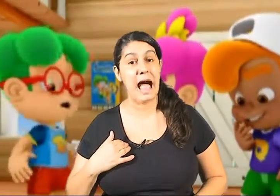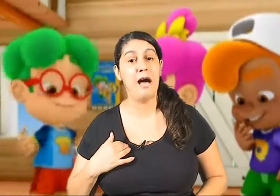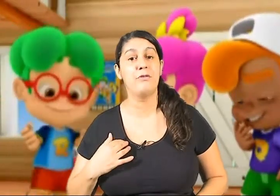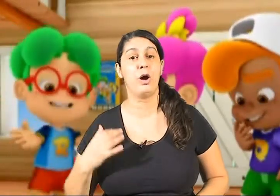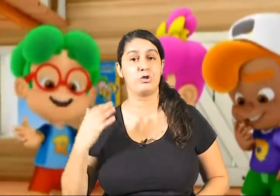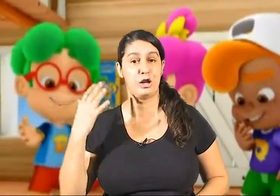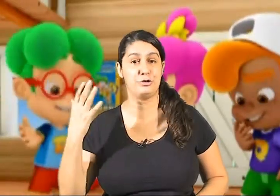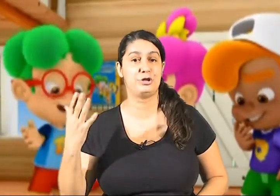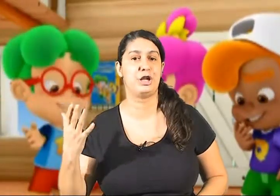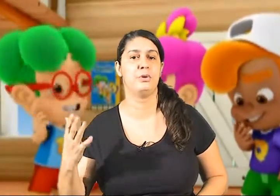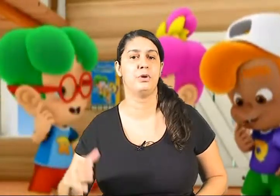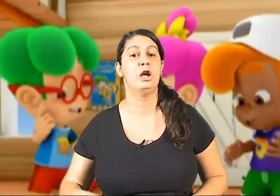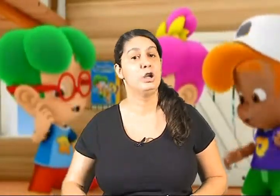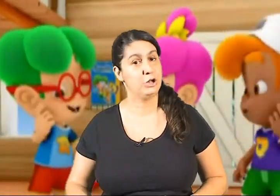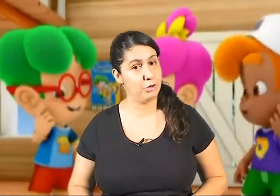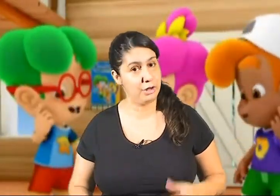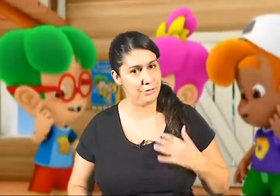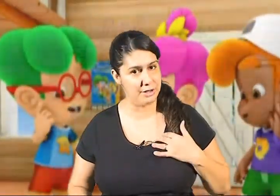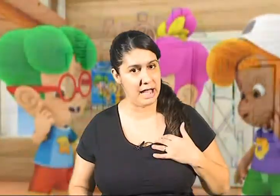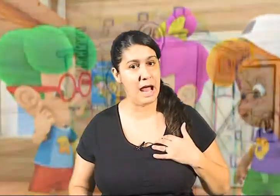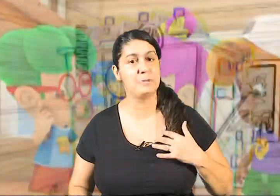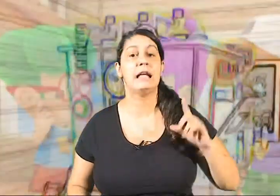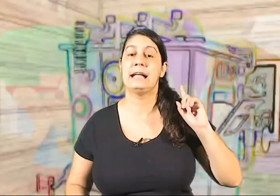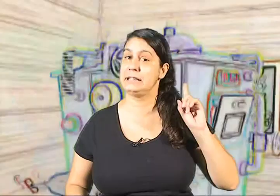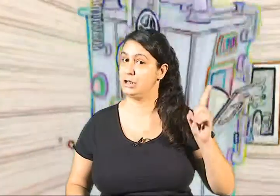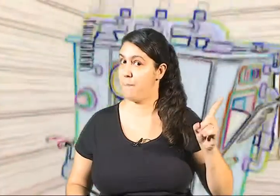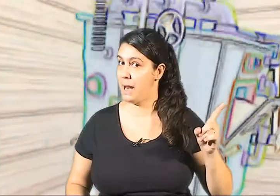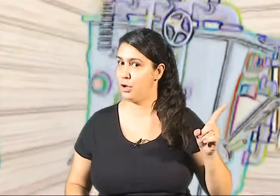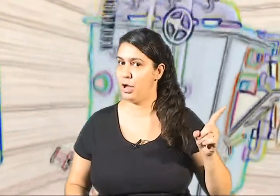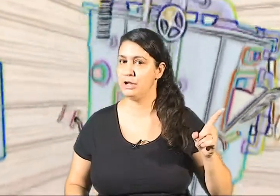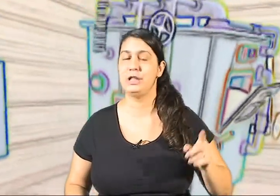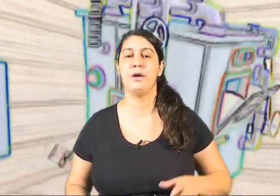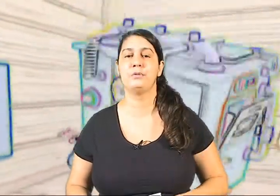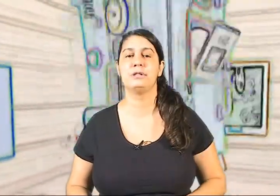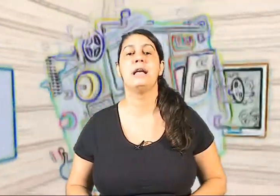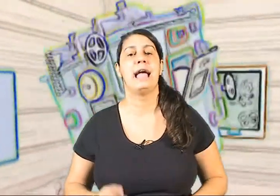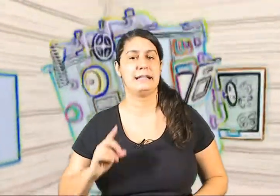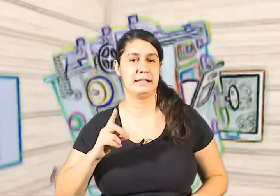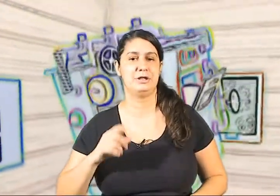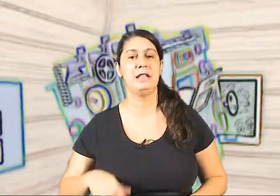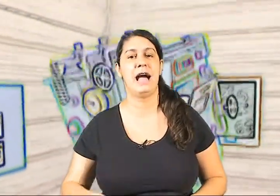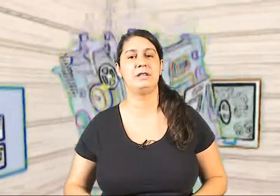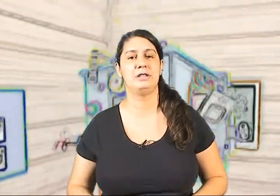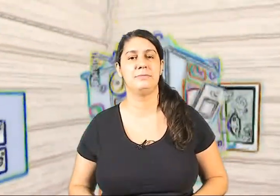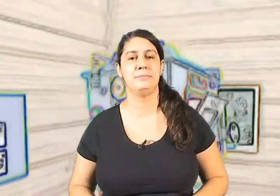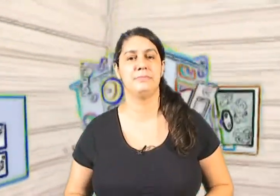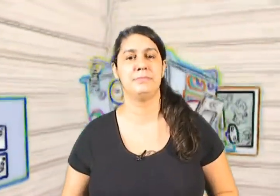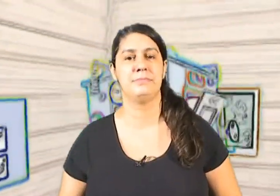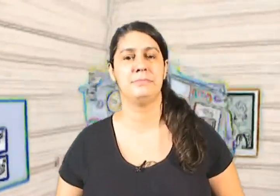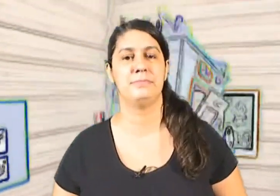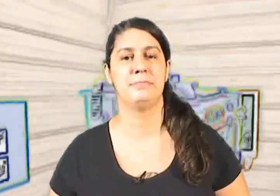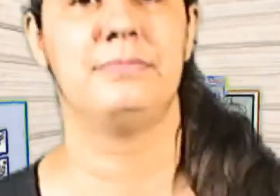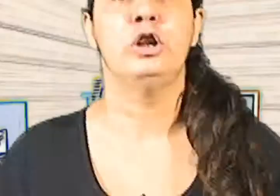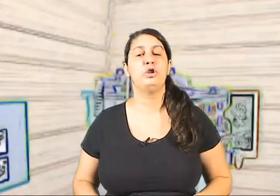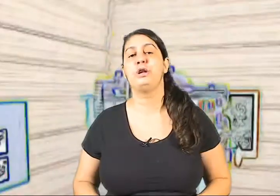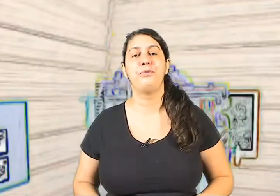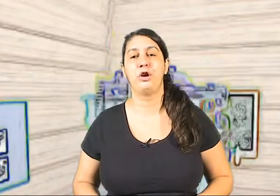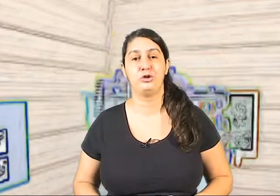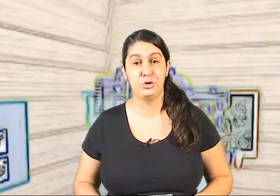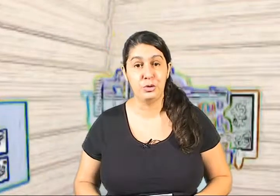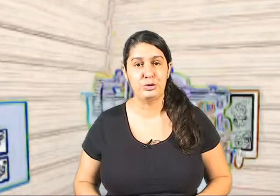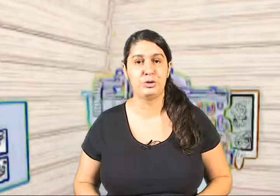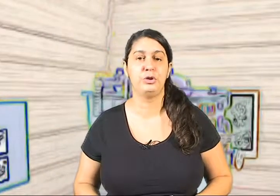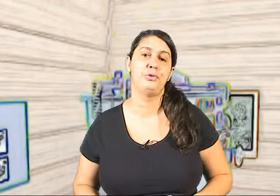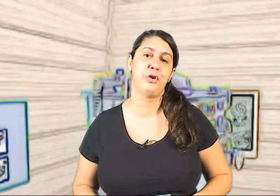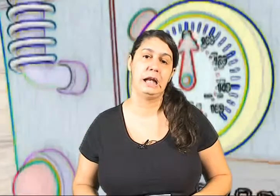agradável Aos olhos do senhor em tudo que fizermos que seja para glória de Deus em santidade tudo